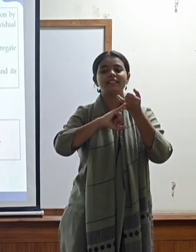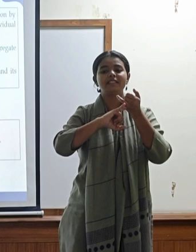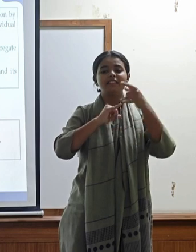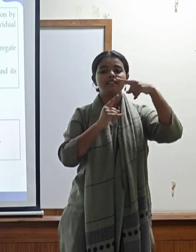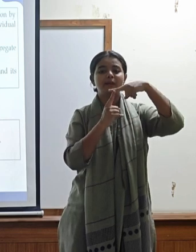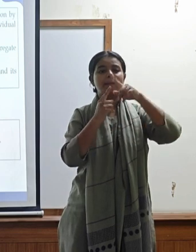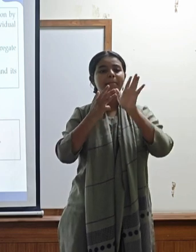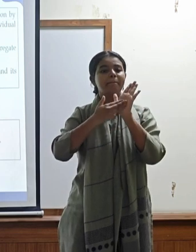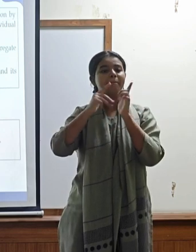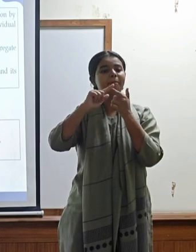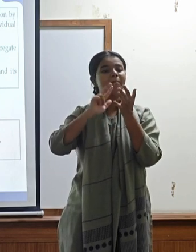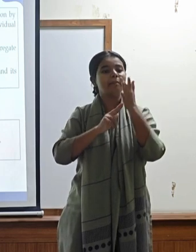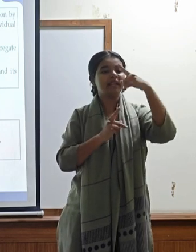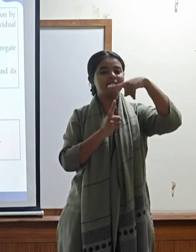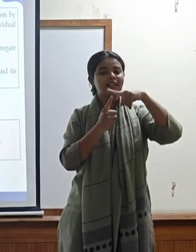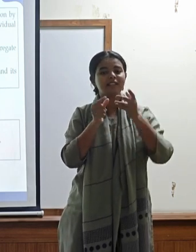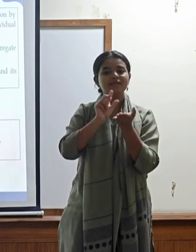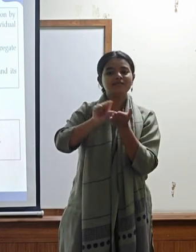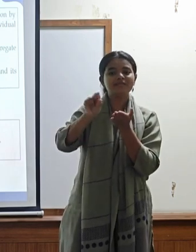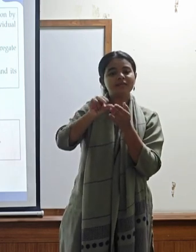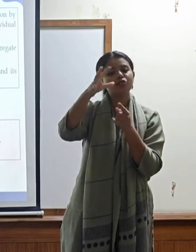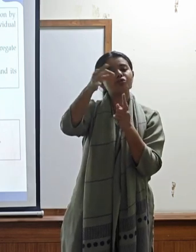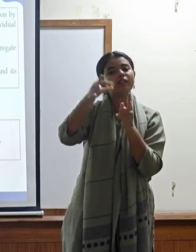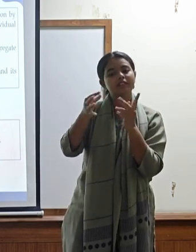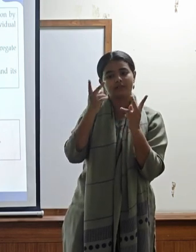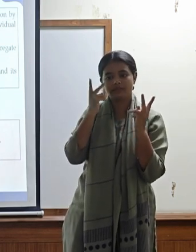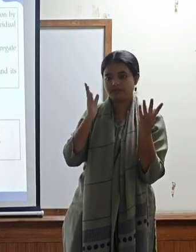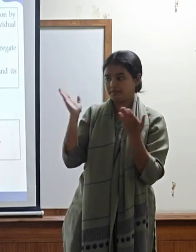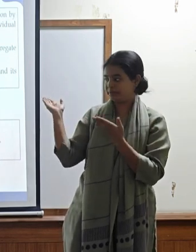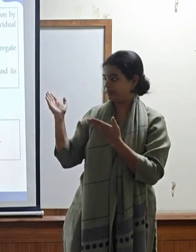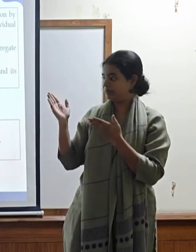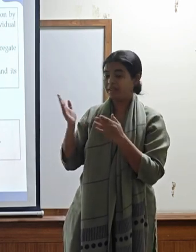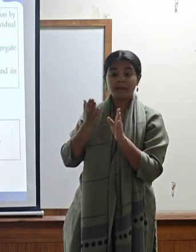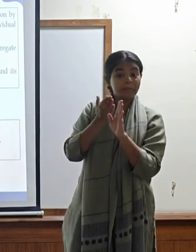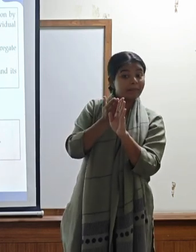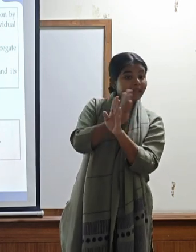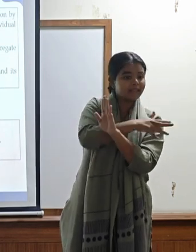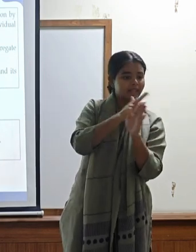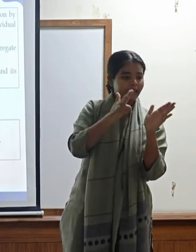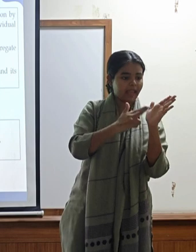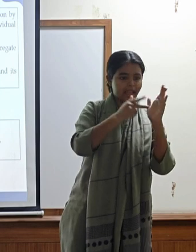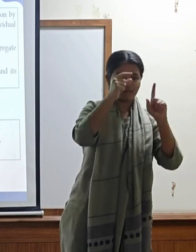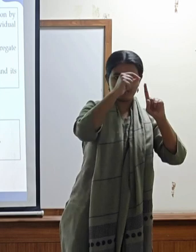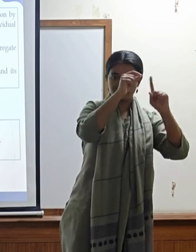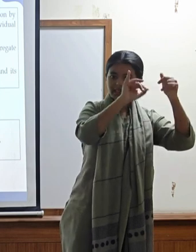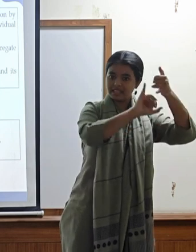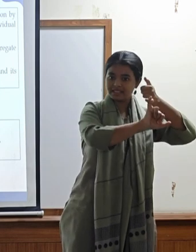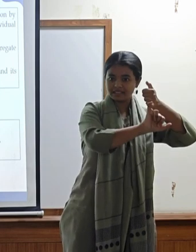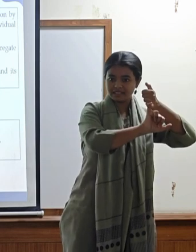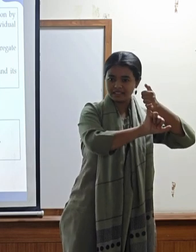पास अवेलेबल है? देखिए, जैसा एमपीएस में था, डिफॉल्ट पैटर्न